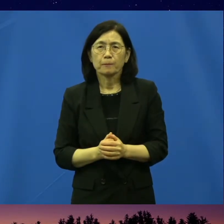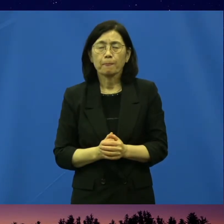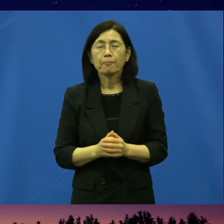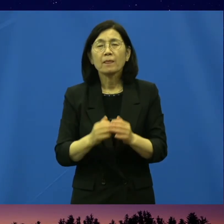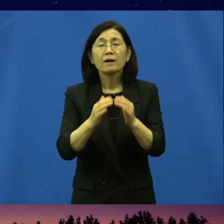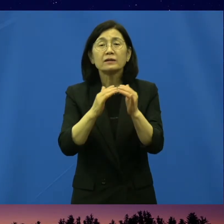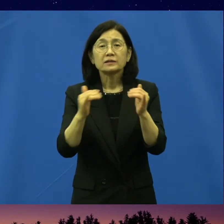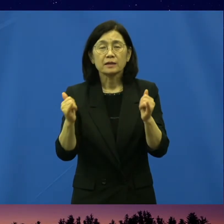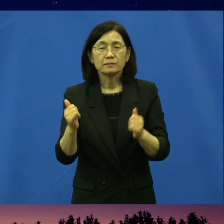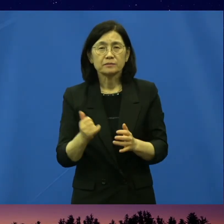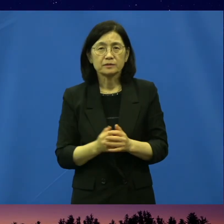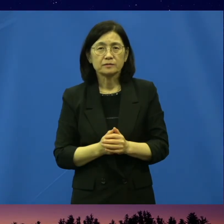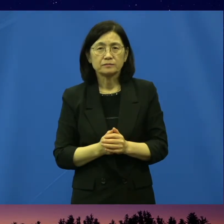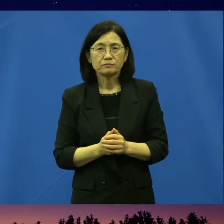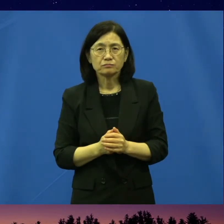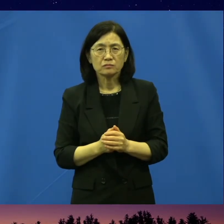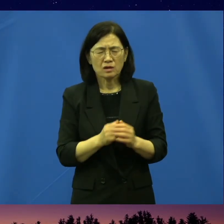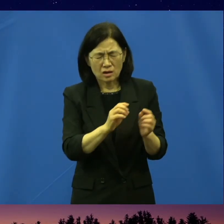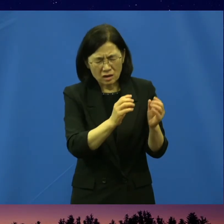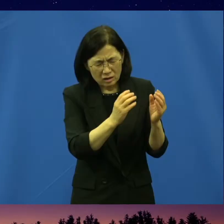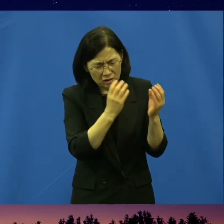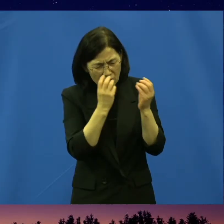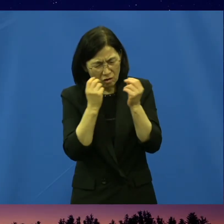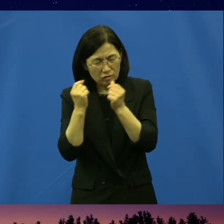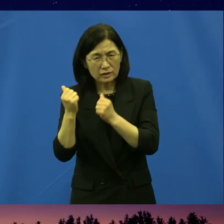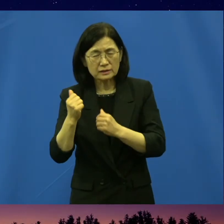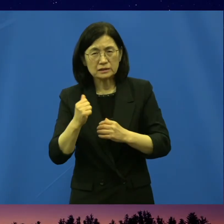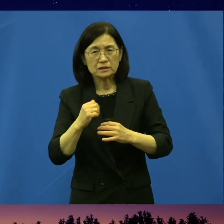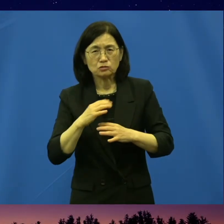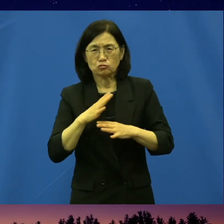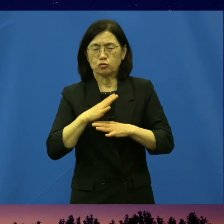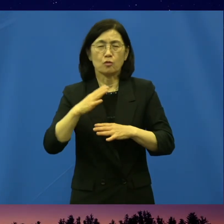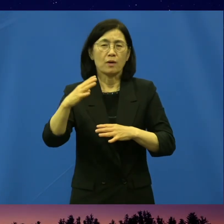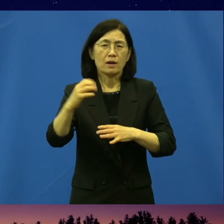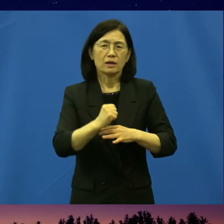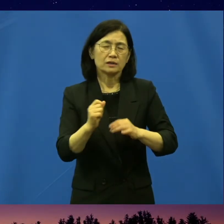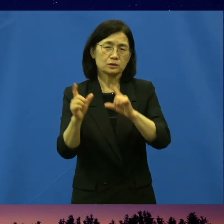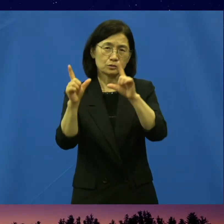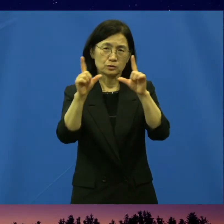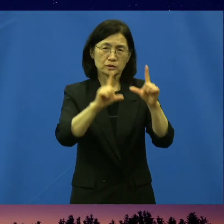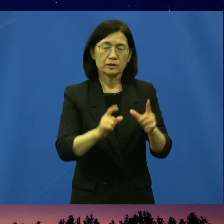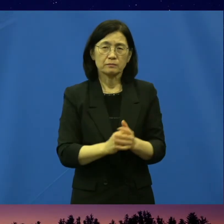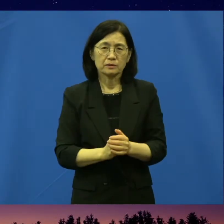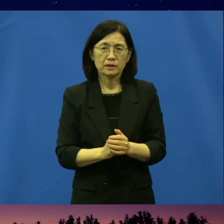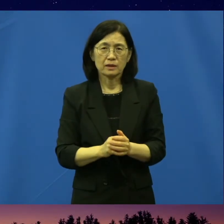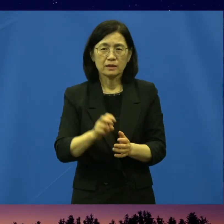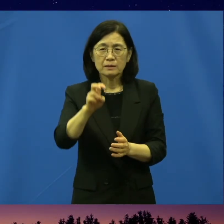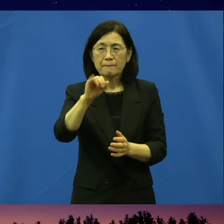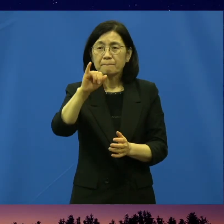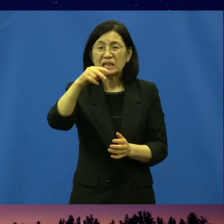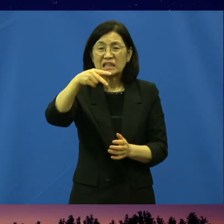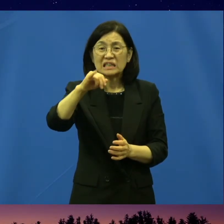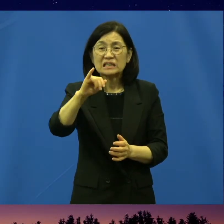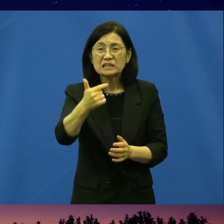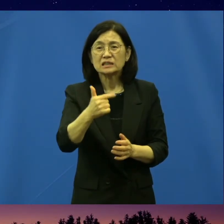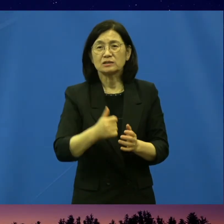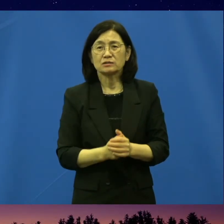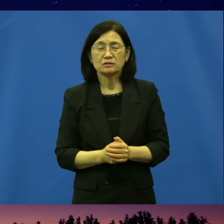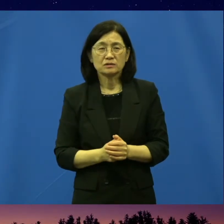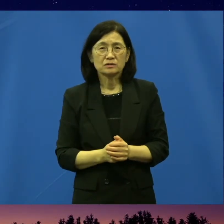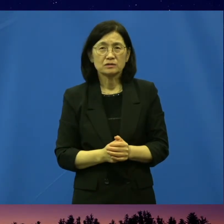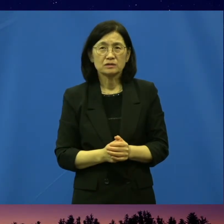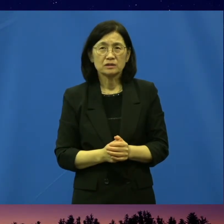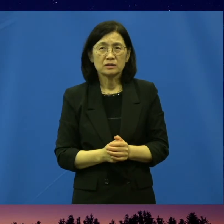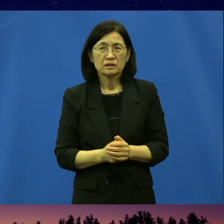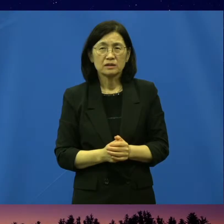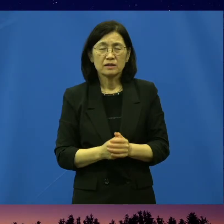사람들은 이상한 두려움을 많이 가지고 살아갑니다. 근거 없는 미신들 믿는 사람들 많죠. 미신. 예수를